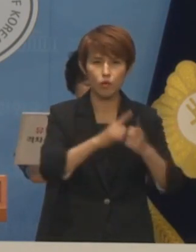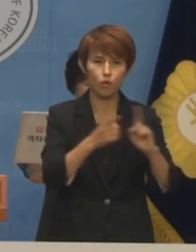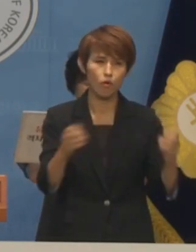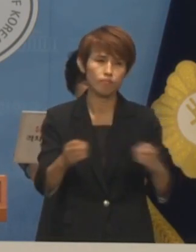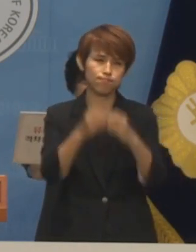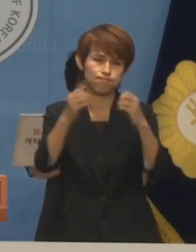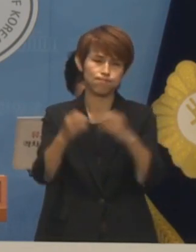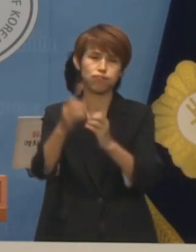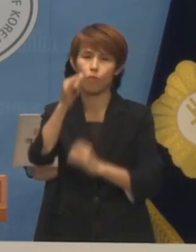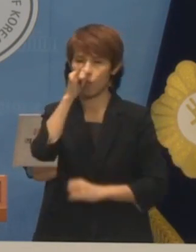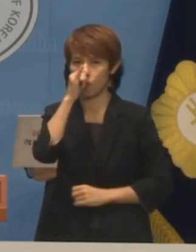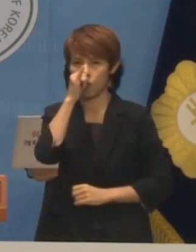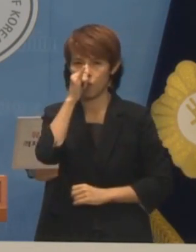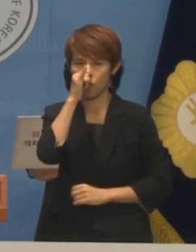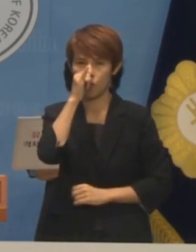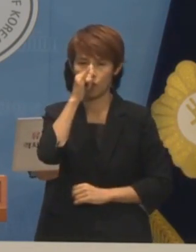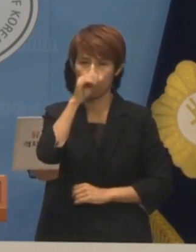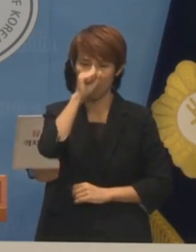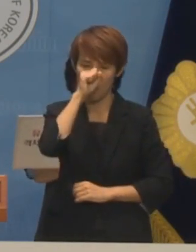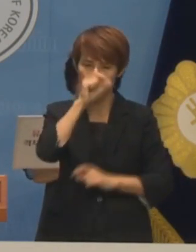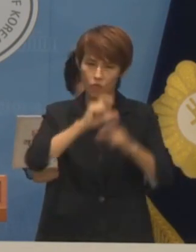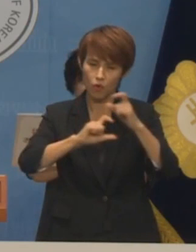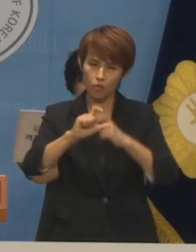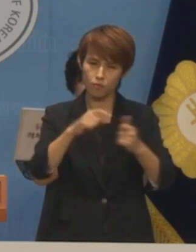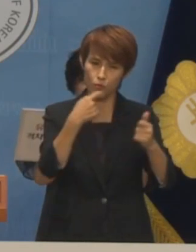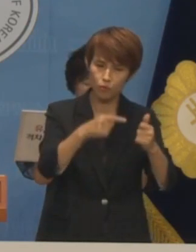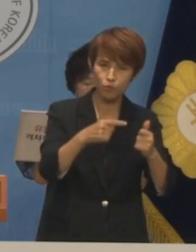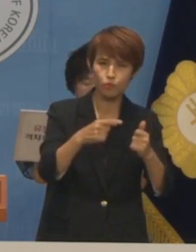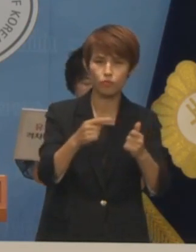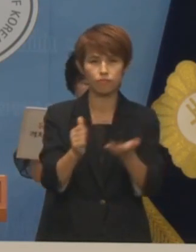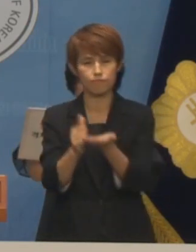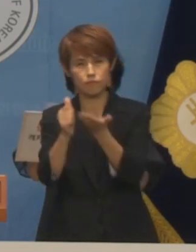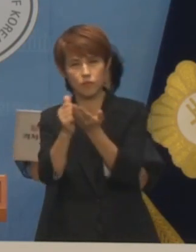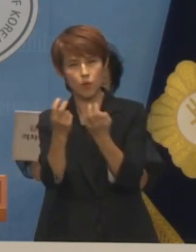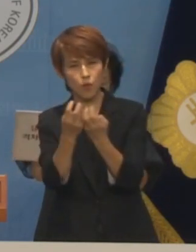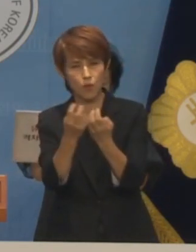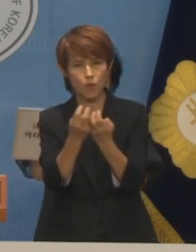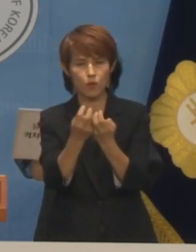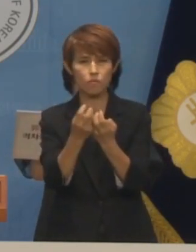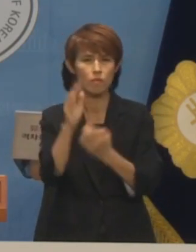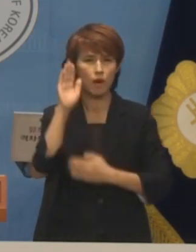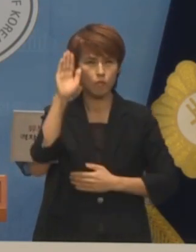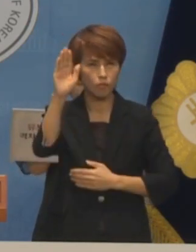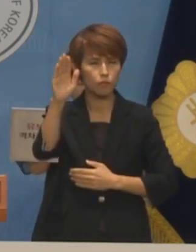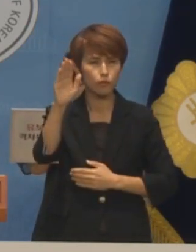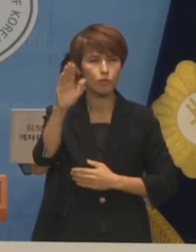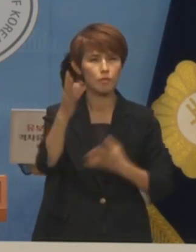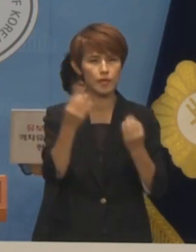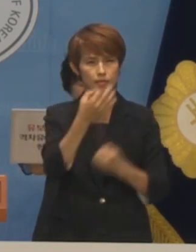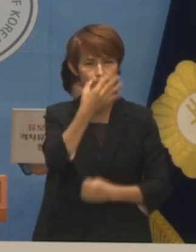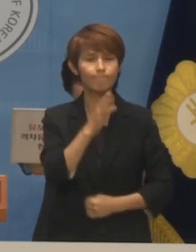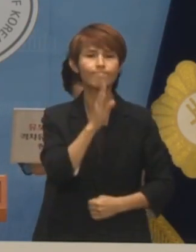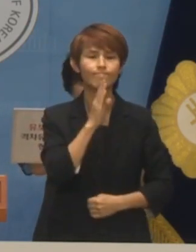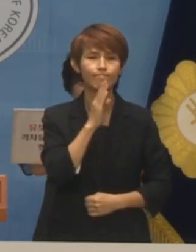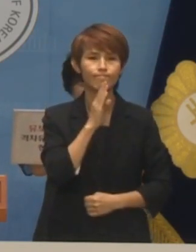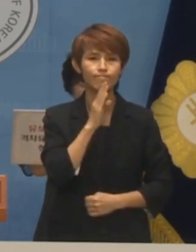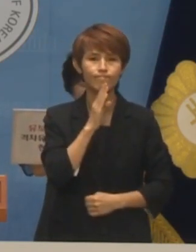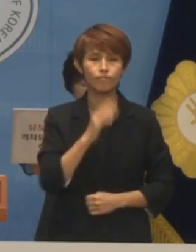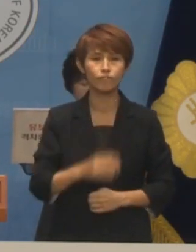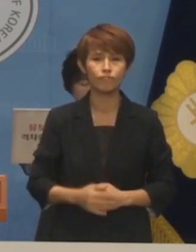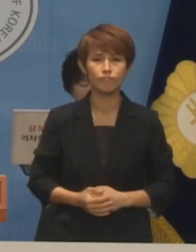속에 보다 나은 교육 보육 체계의 마련은 앞으로도 수많은 진통을 예고하고 있으며